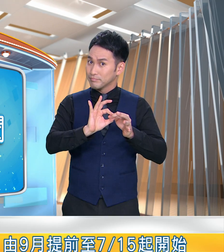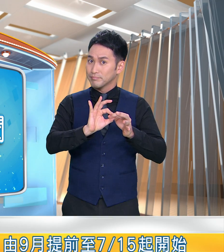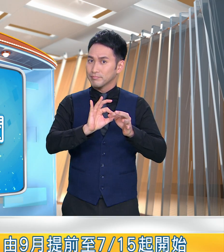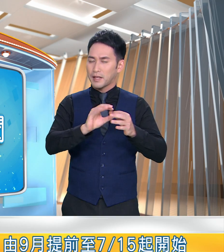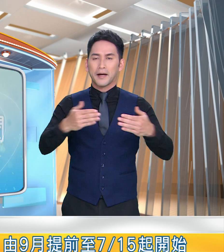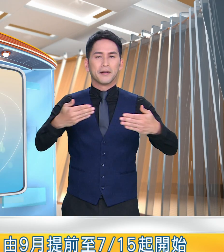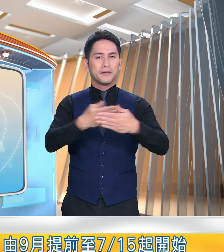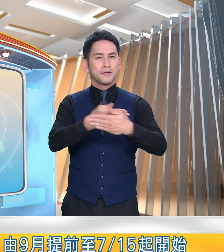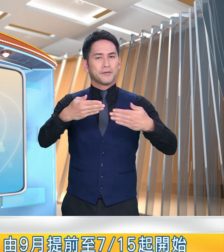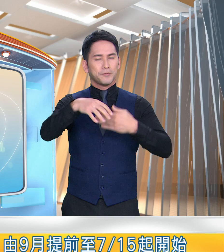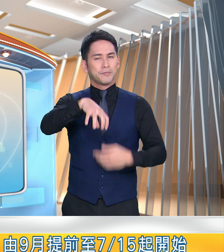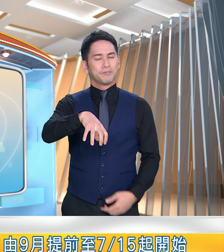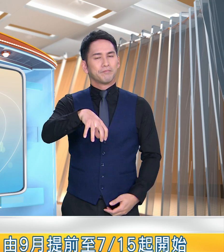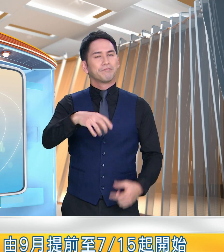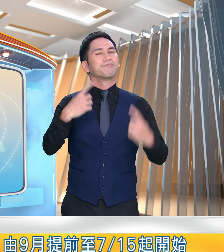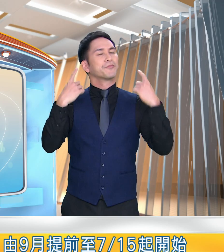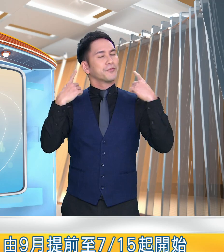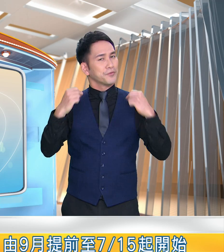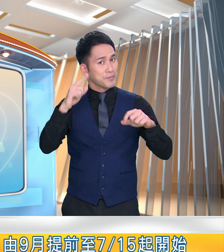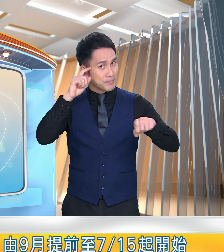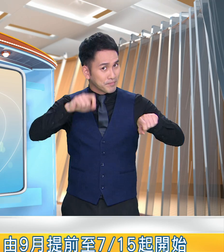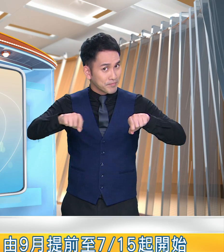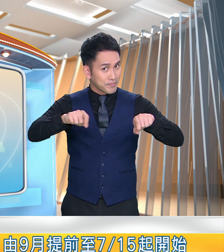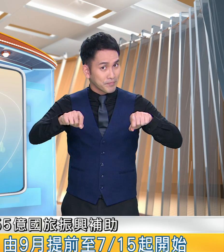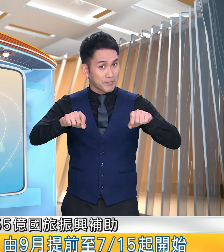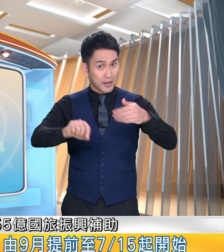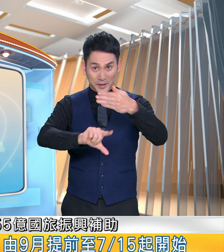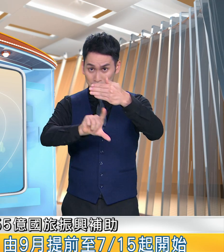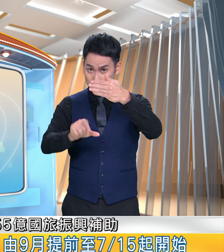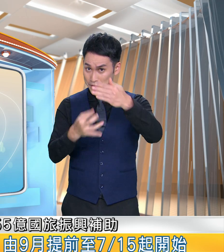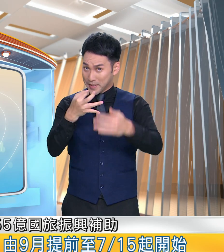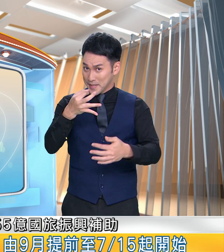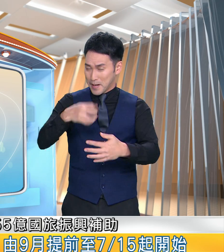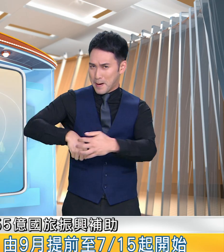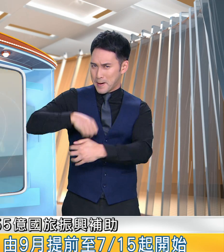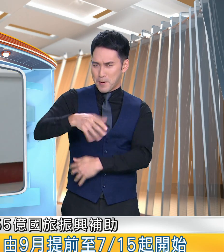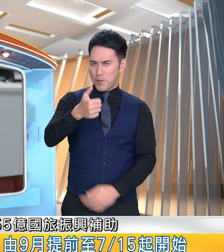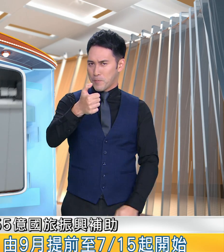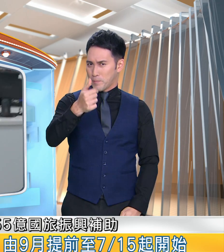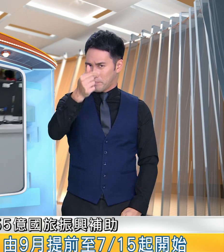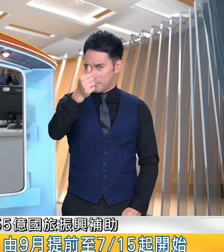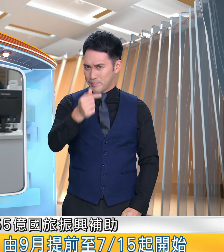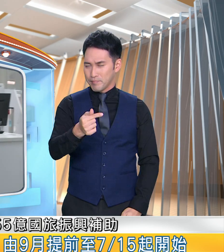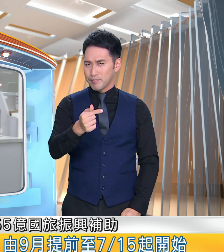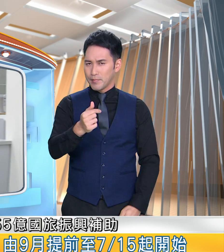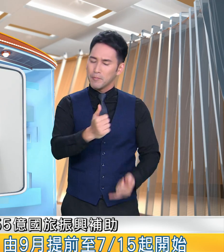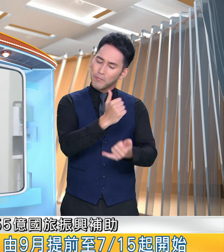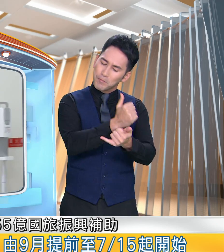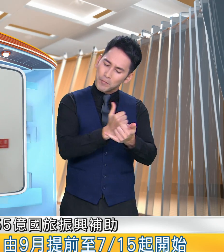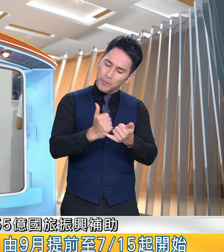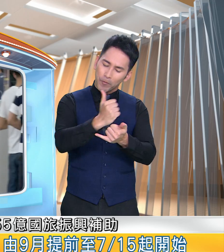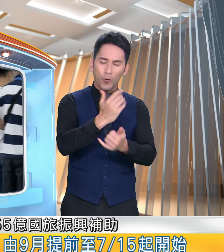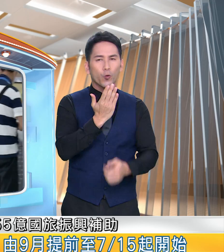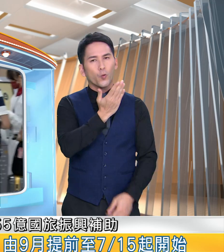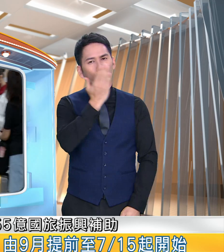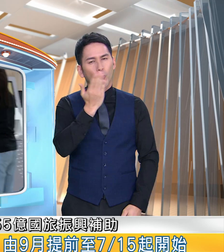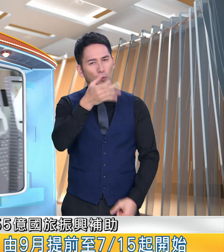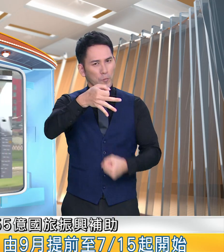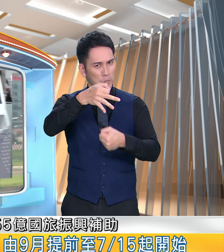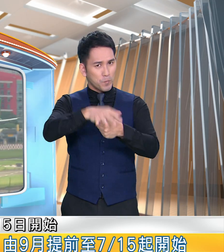心交通部规划，9月才要上路的55亿国旅振兴补助，决定要